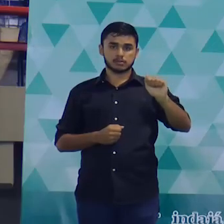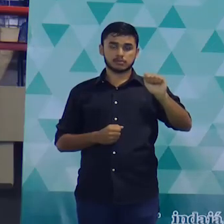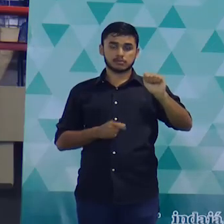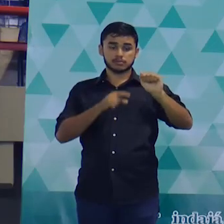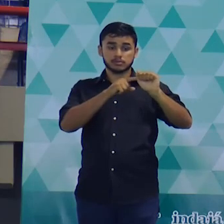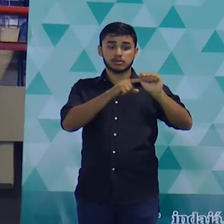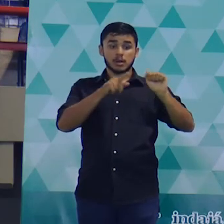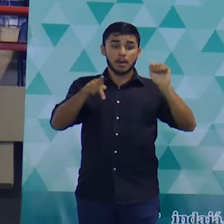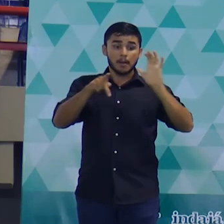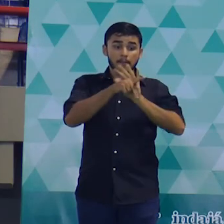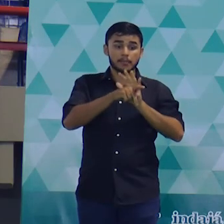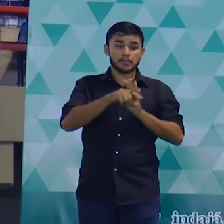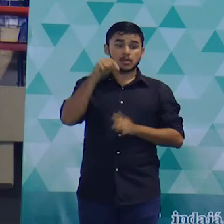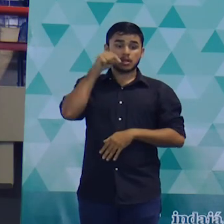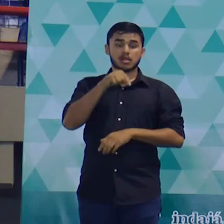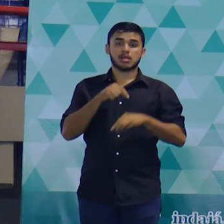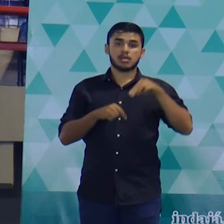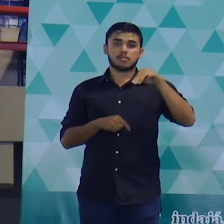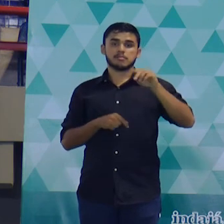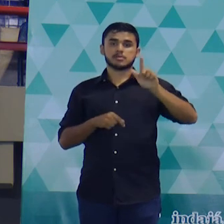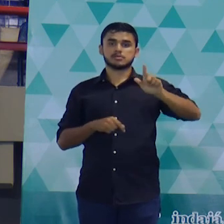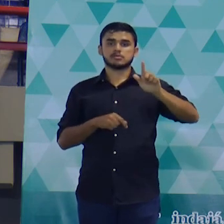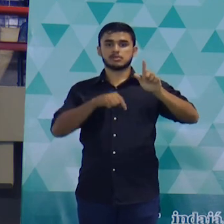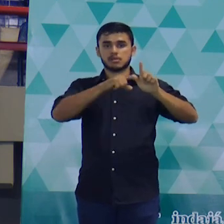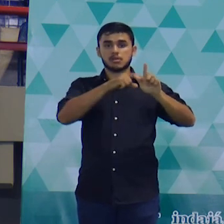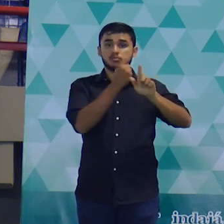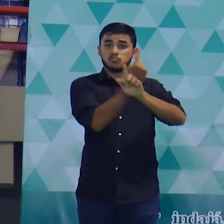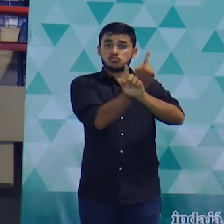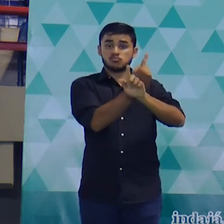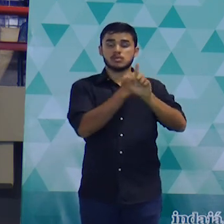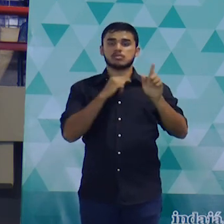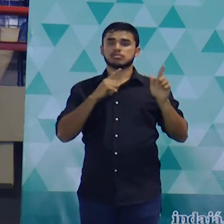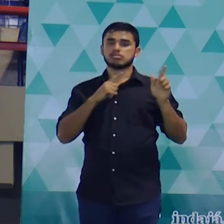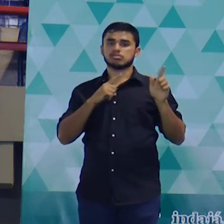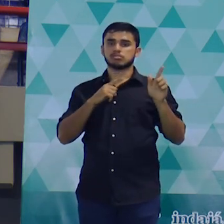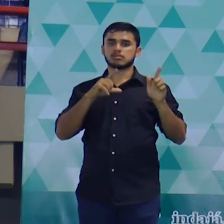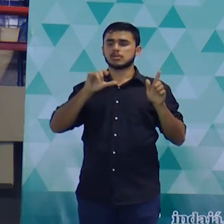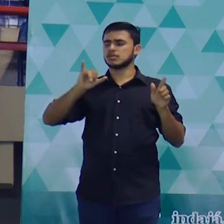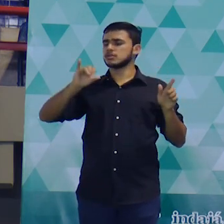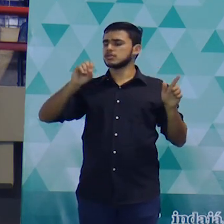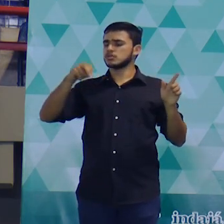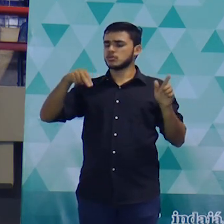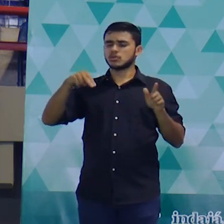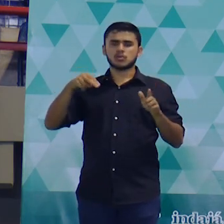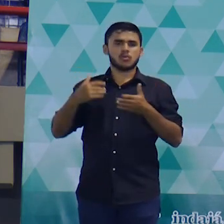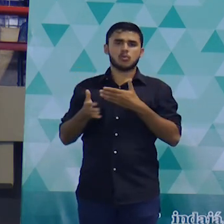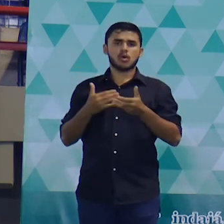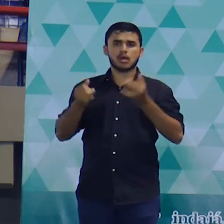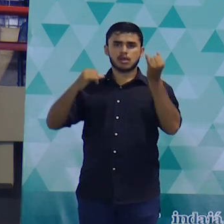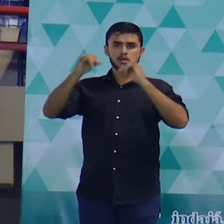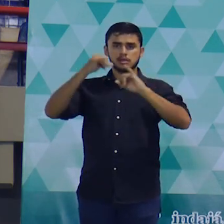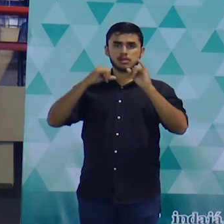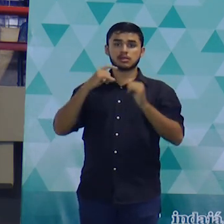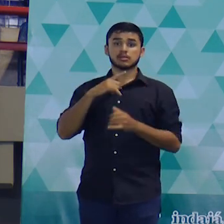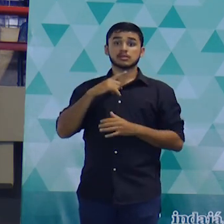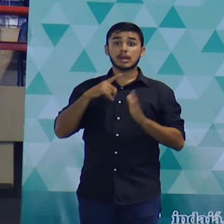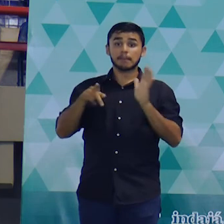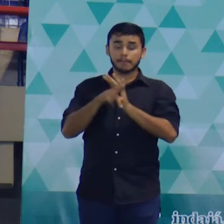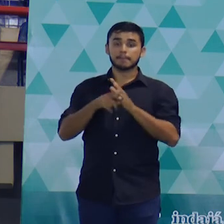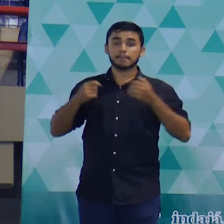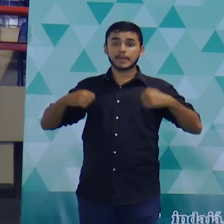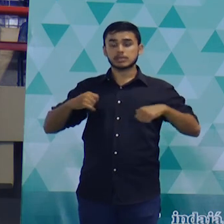quero saber a massa de íons que eu vou produzir. Pessoal, íon é qualquer espécie química que seja dotada de uma